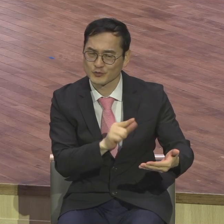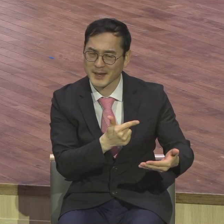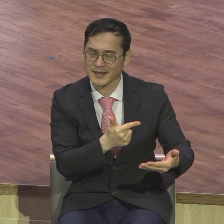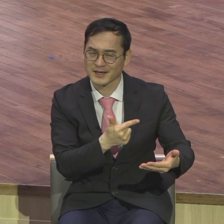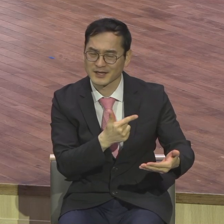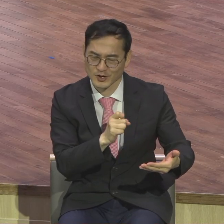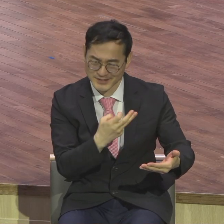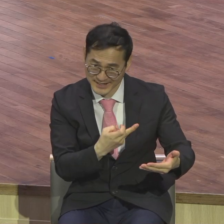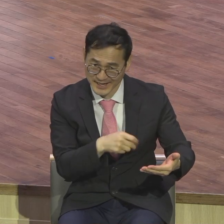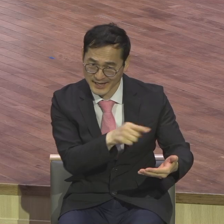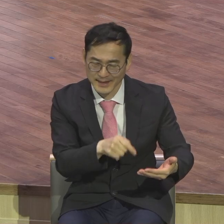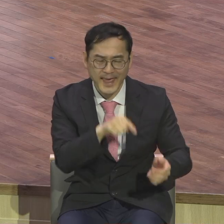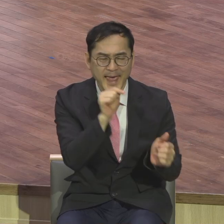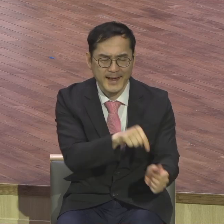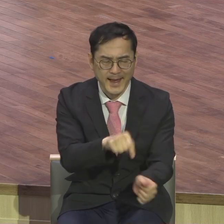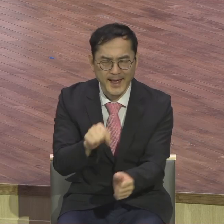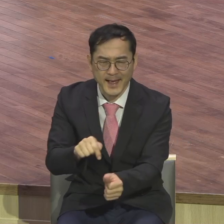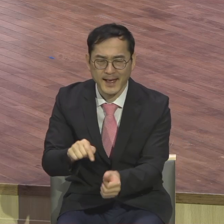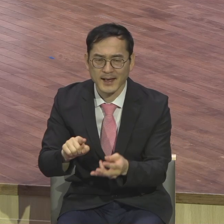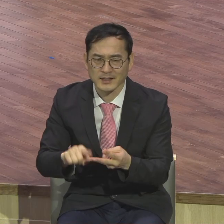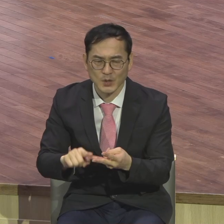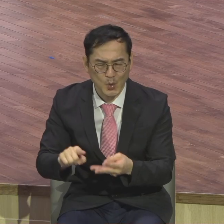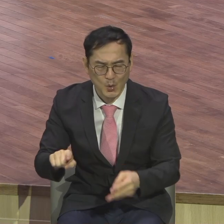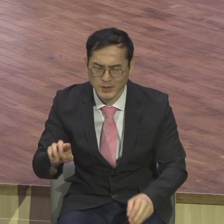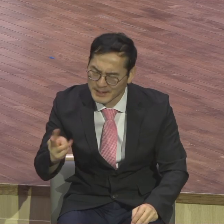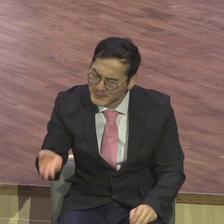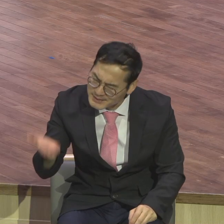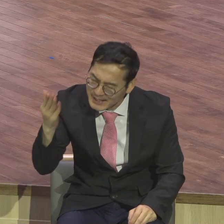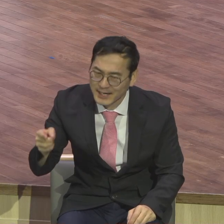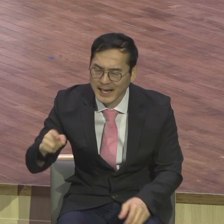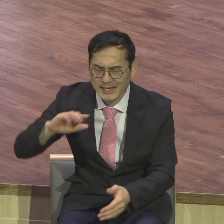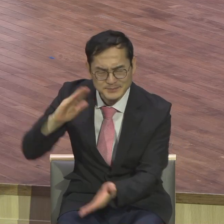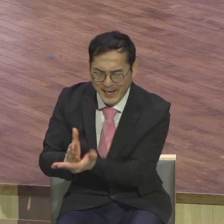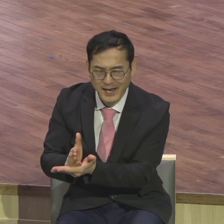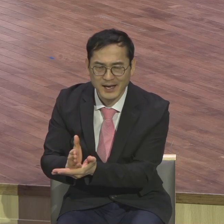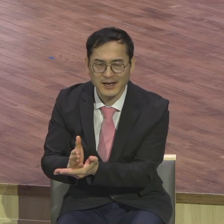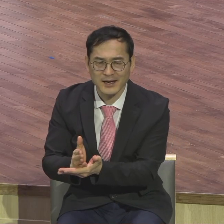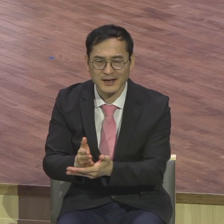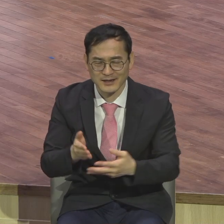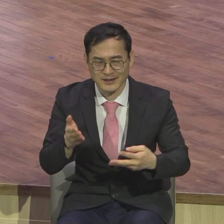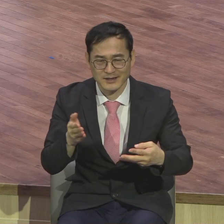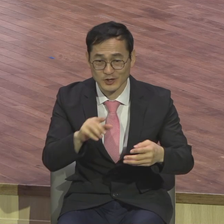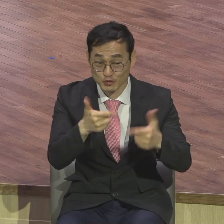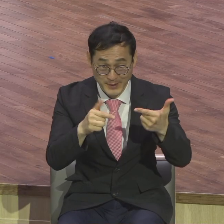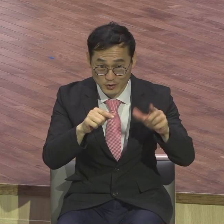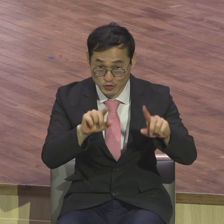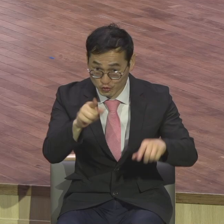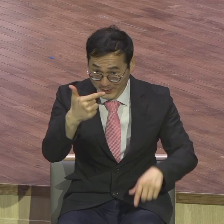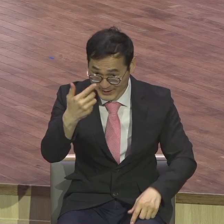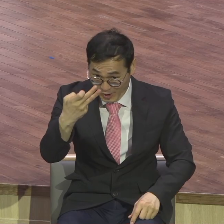부정적 하지 말라는 소극적인 개명으로 나누었어요. 그래서